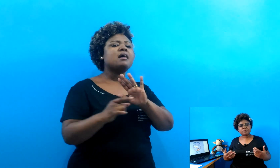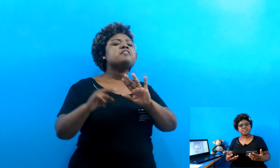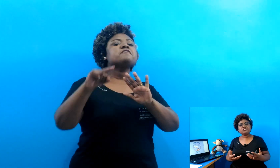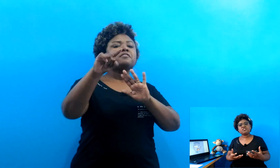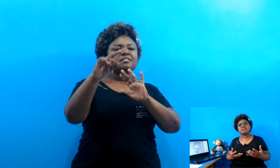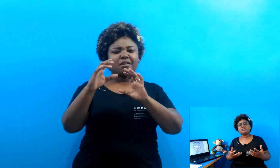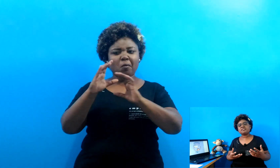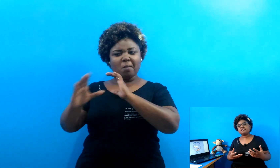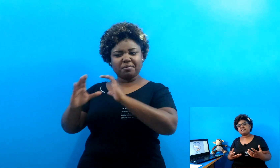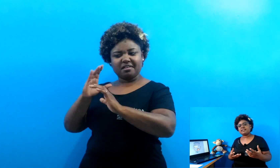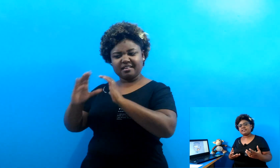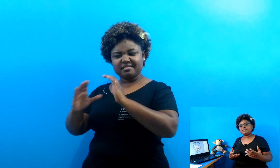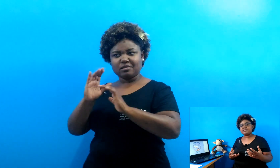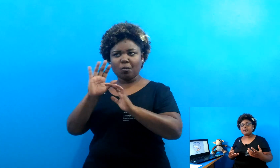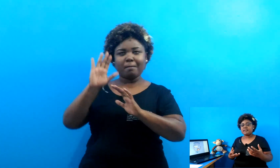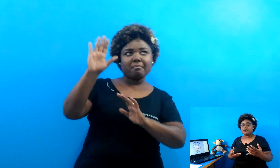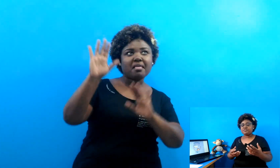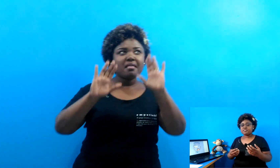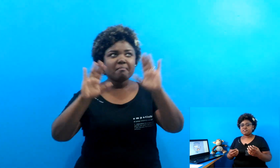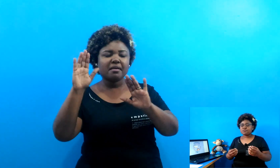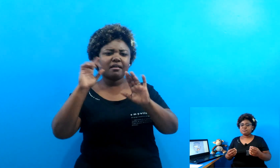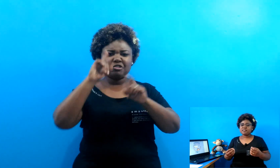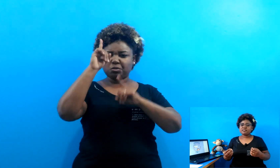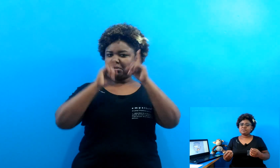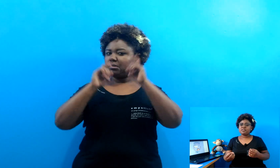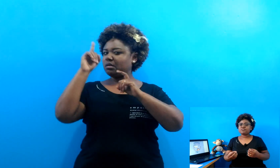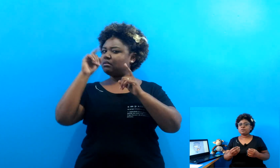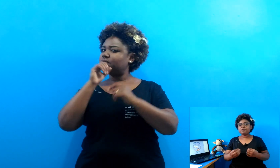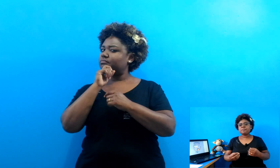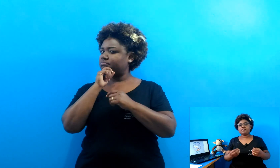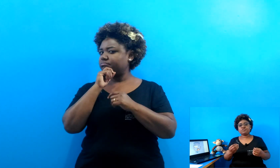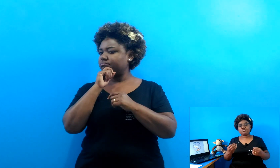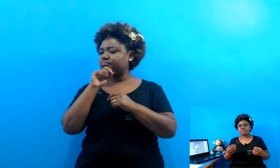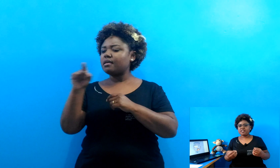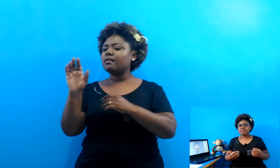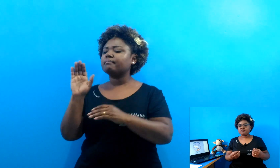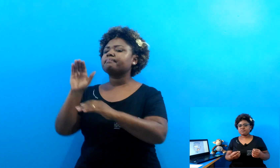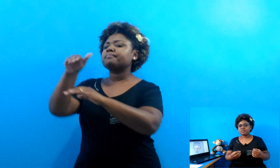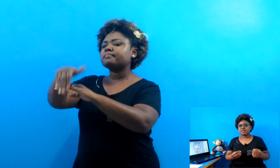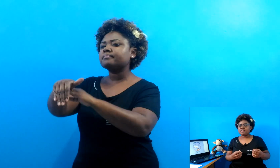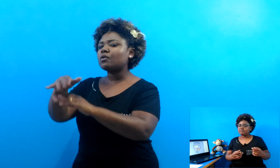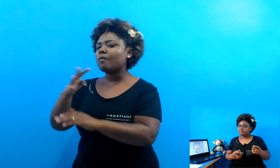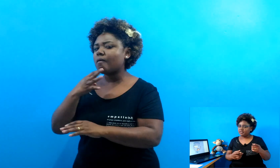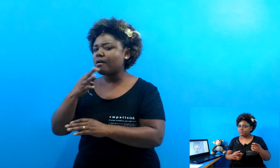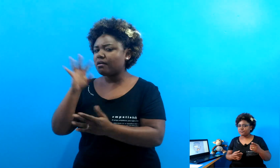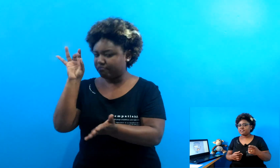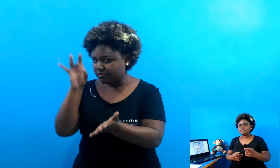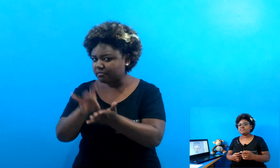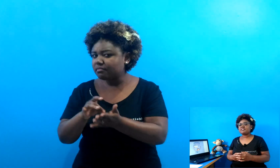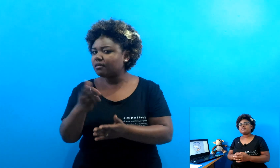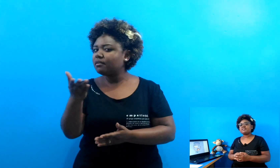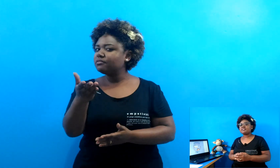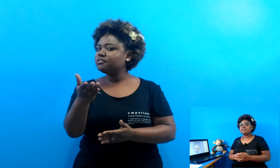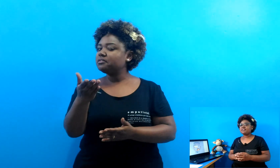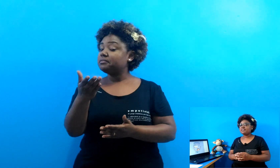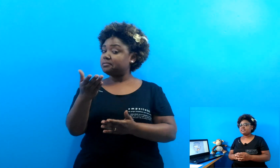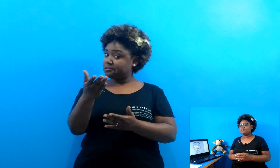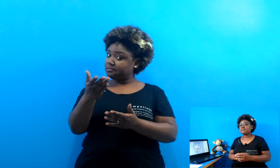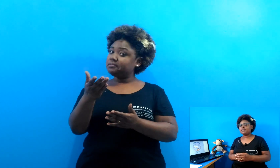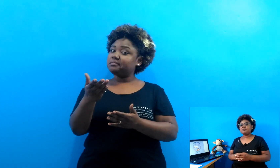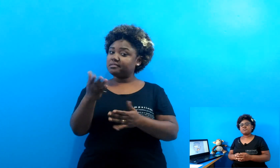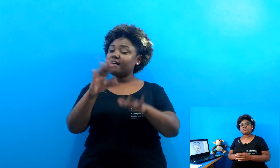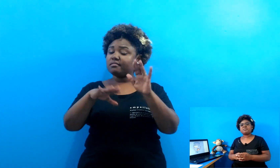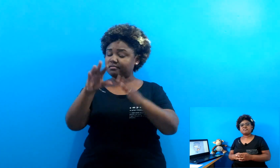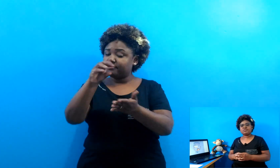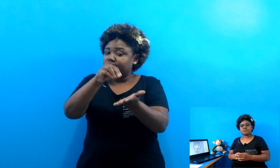sinais, é fluente em língua de sinais, e você se comunica com ele só por meio de gestos, tem muita coisa que você ainda